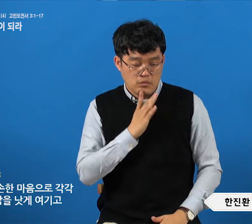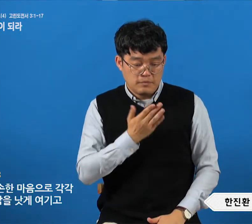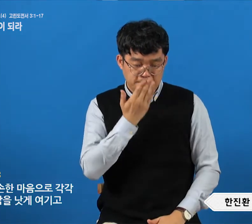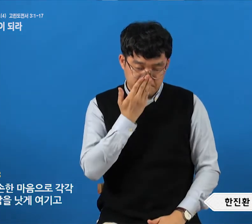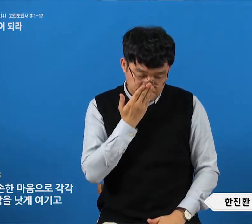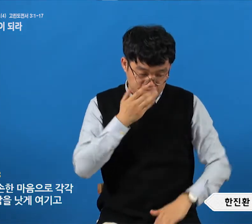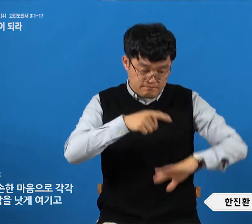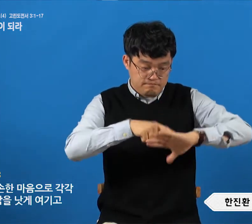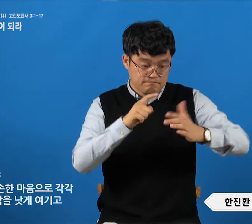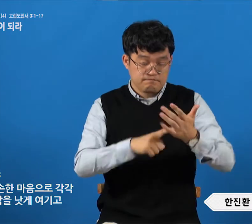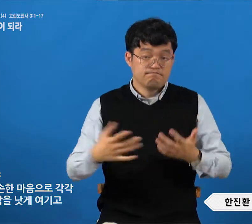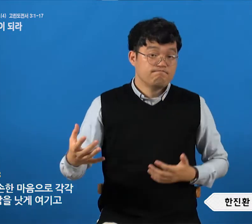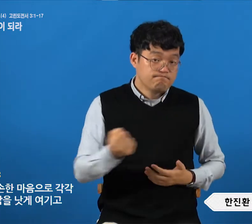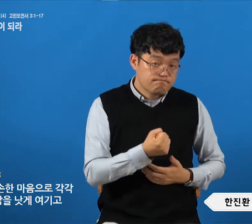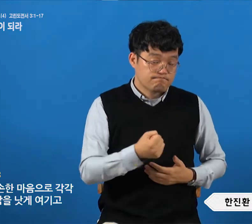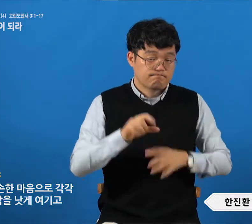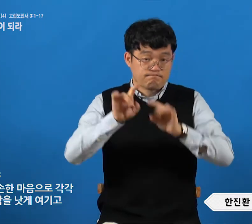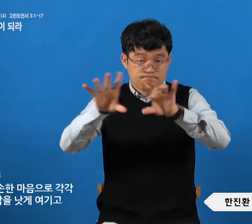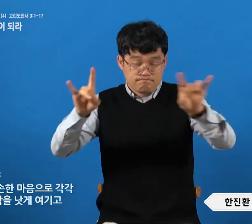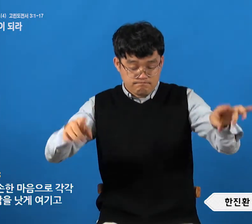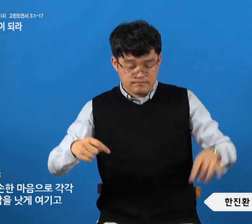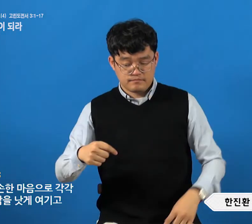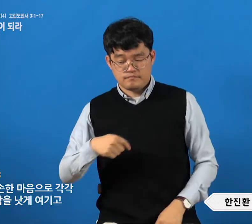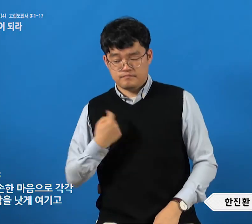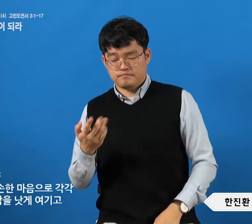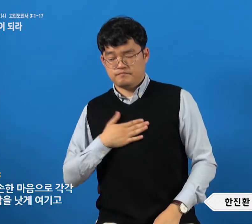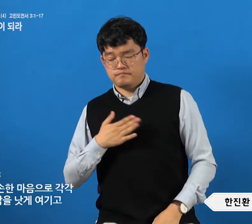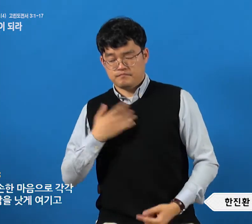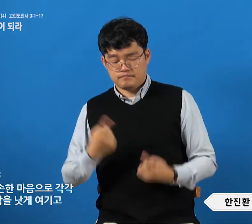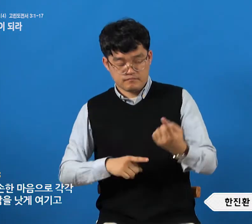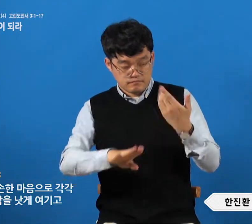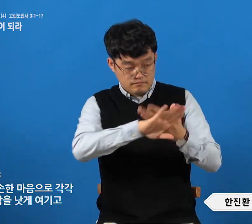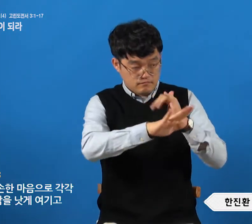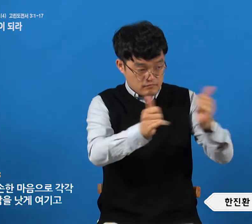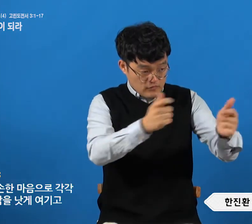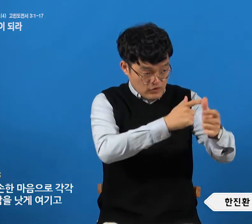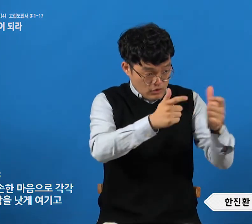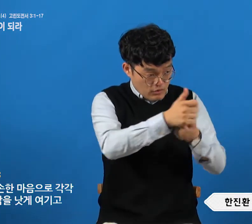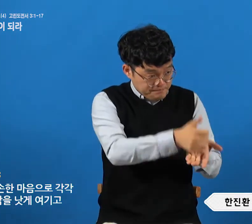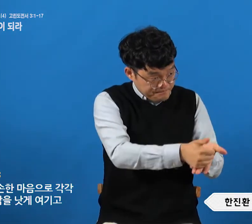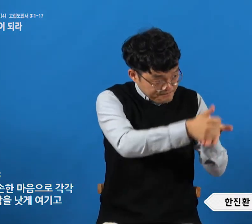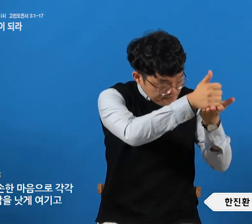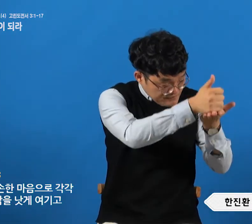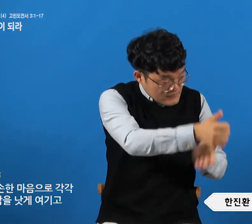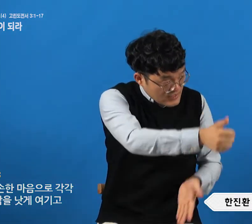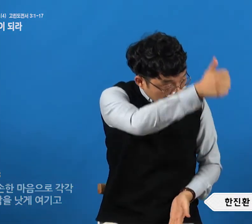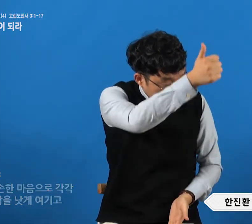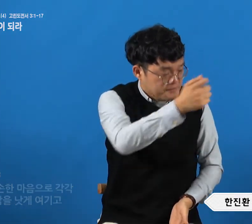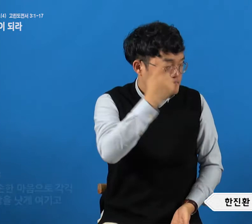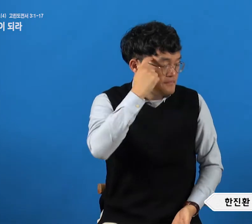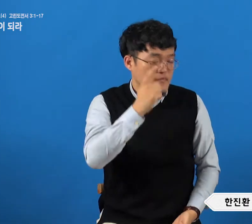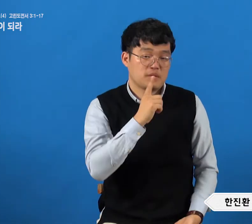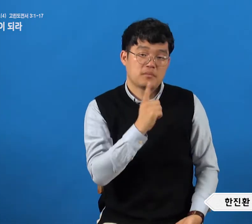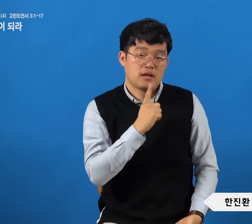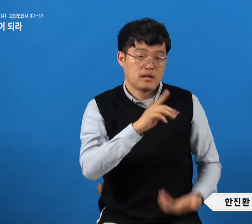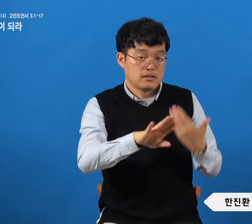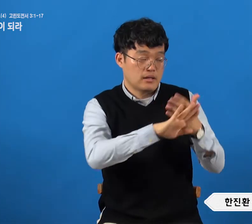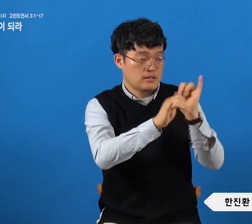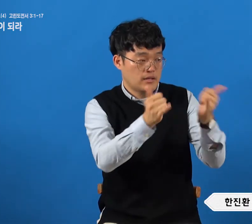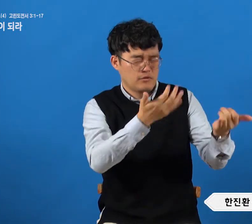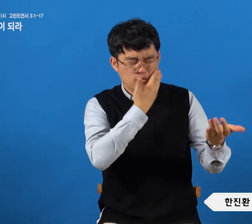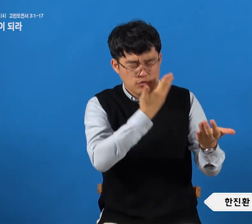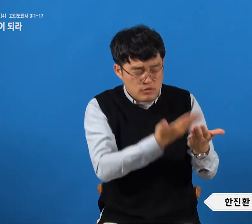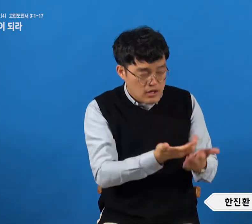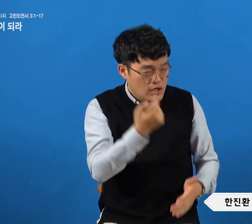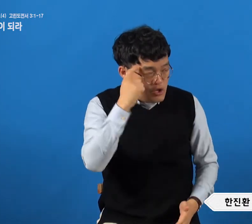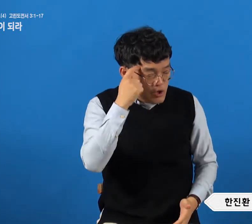마음으로 각각 자기보다 남을 낮게 여기고 했지 않습니까? 자기보다 남을 더 낮게 여기라. 다른 사람들을